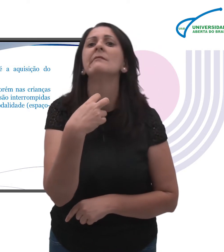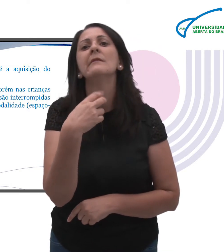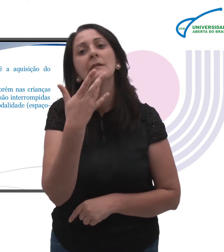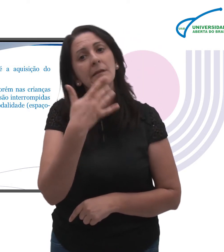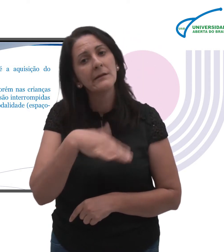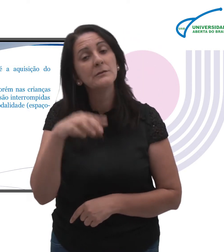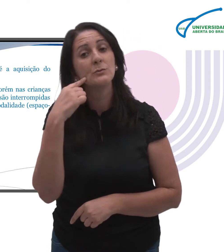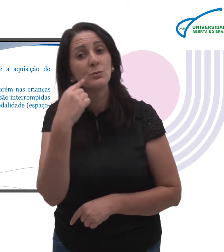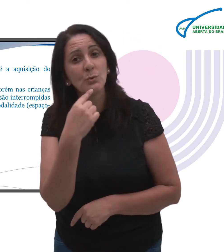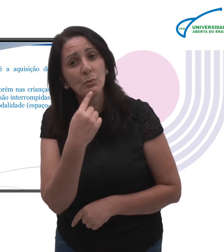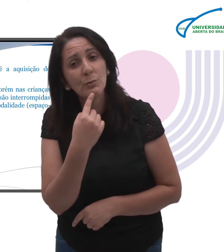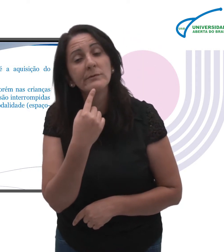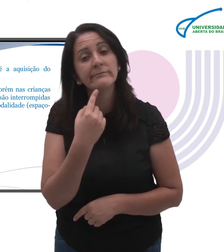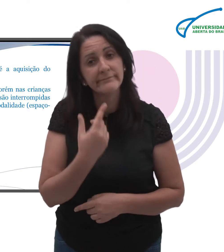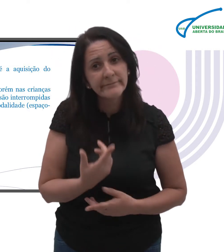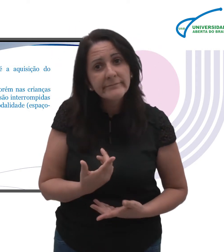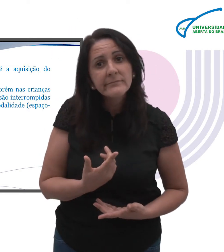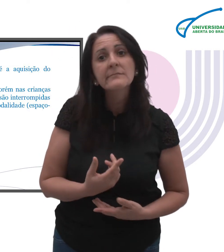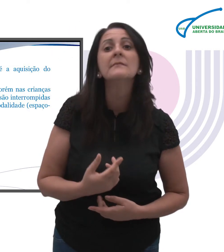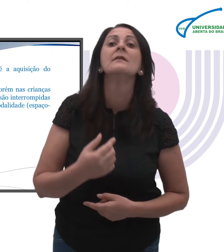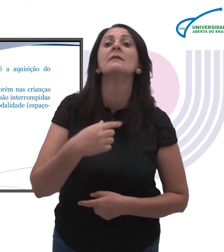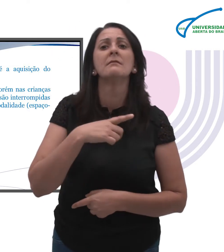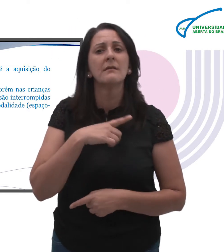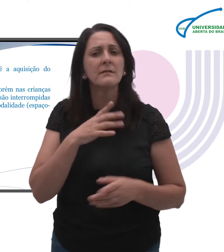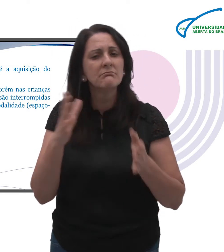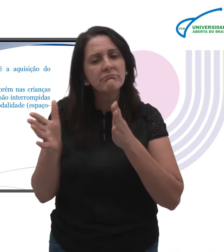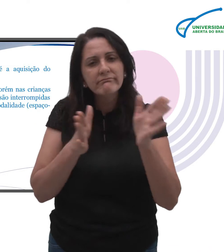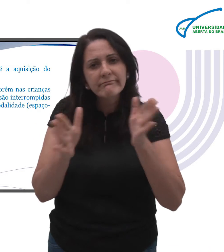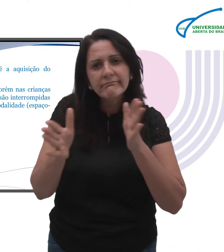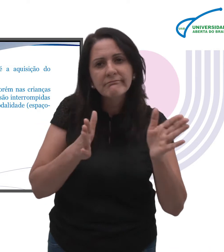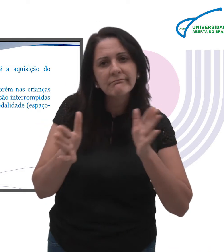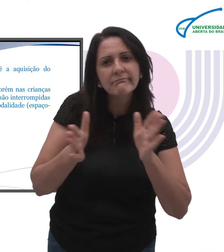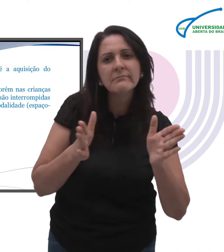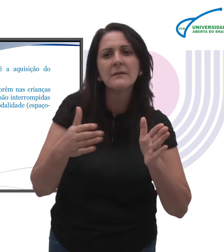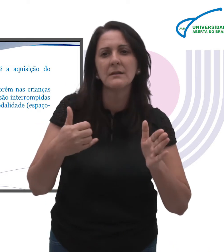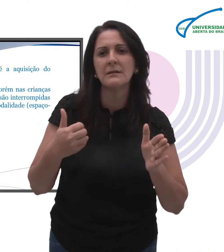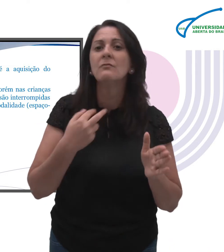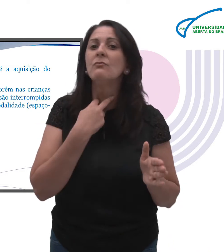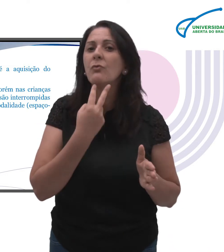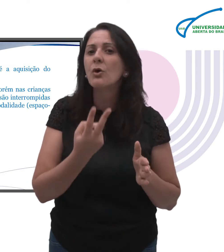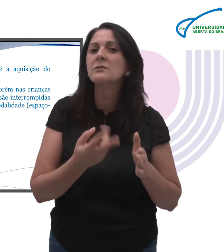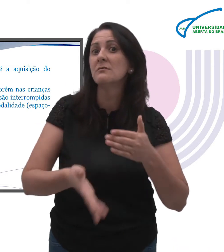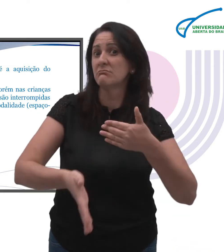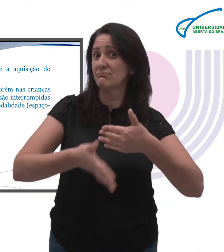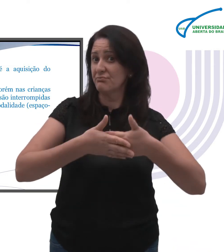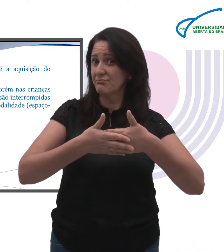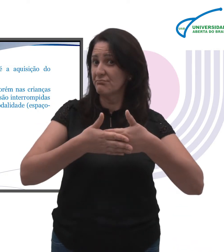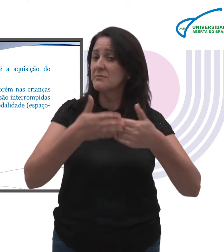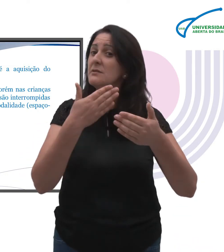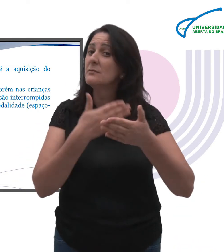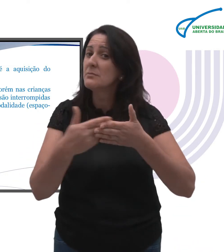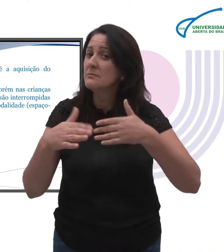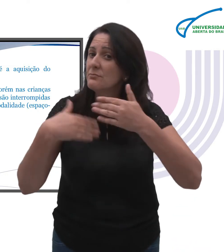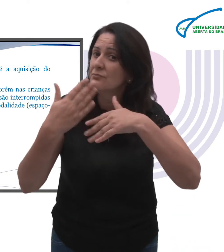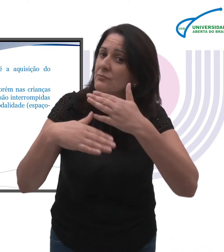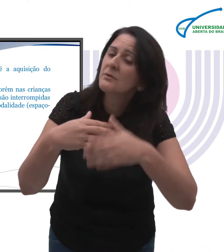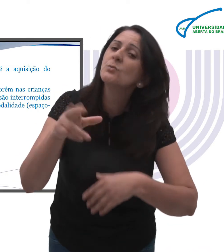surdas ocorre até um determinado período, quando as vocalizações são interrompidas e ocorre